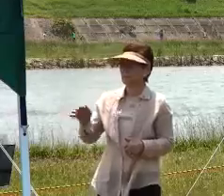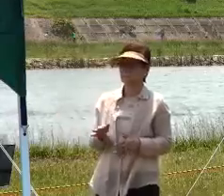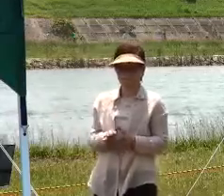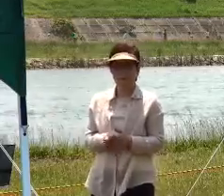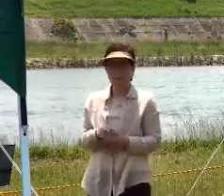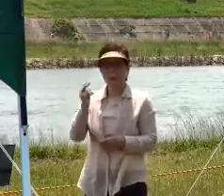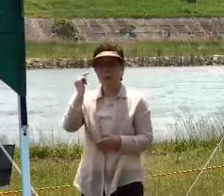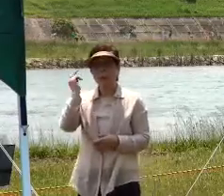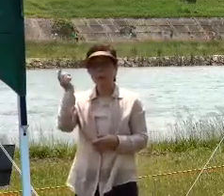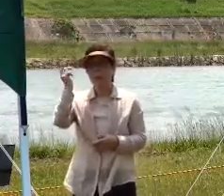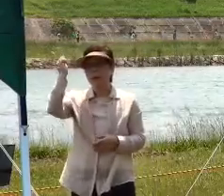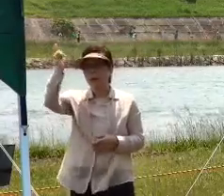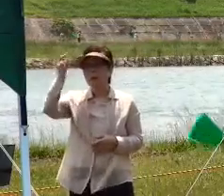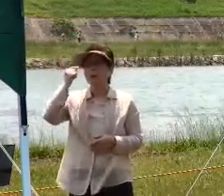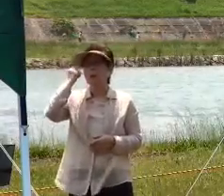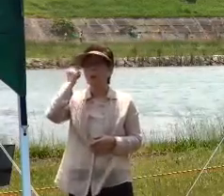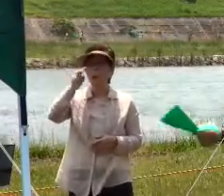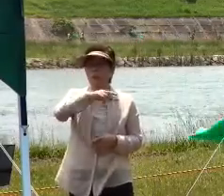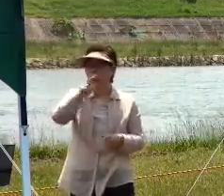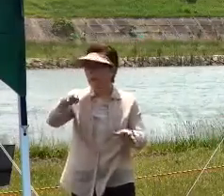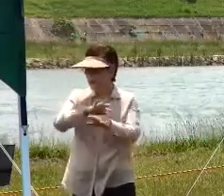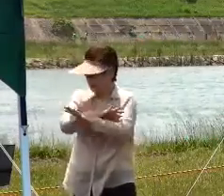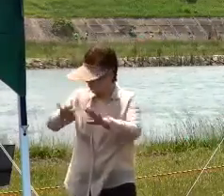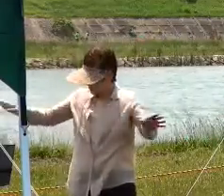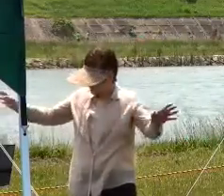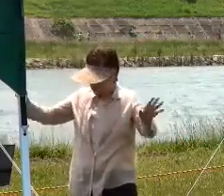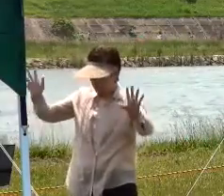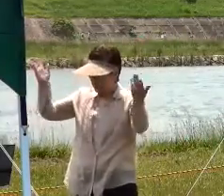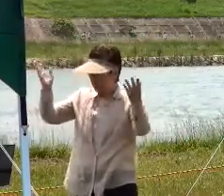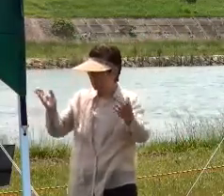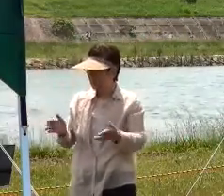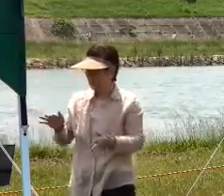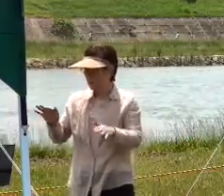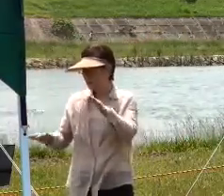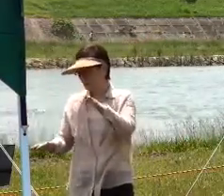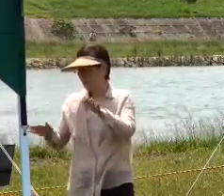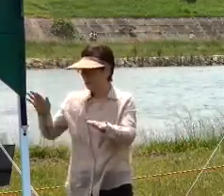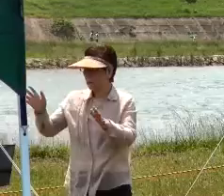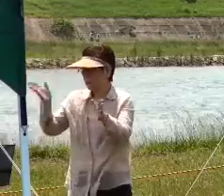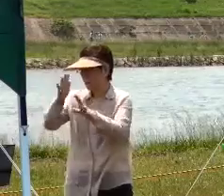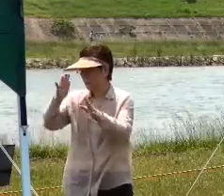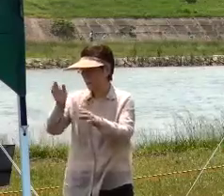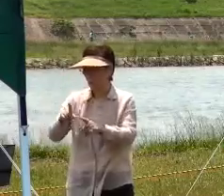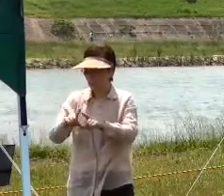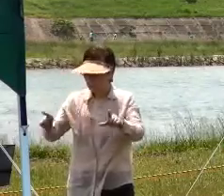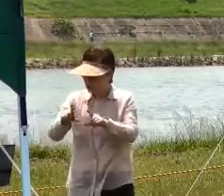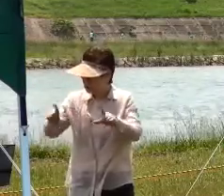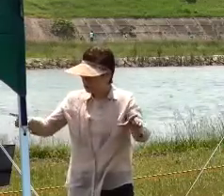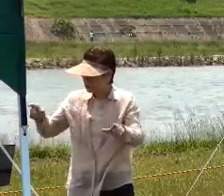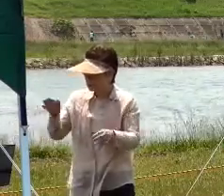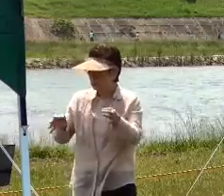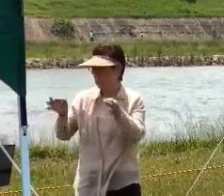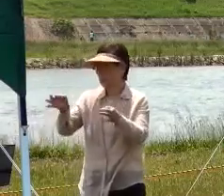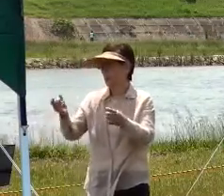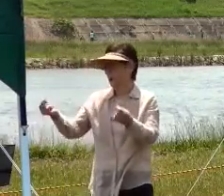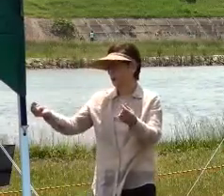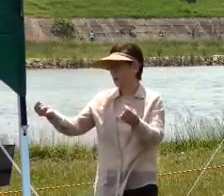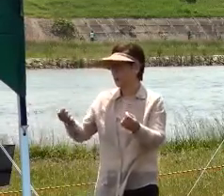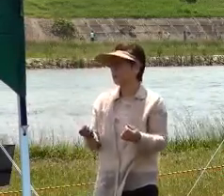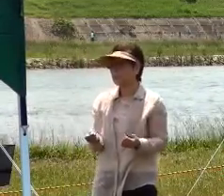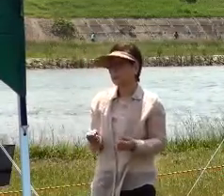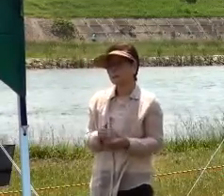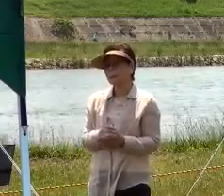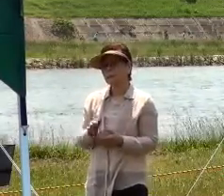でも神の目から見たらそういう区別は一切ないということです。みんな等しく価値がある。し